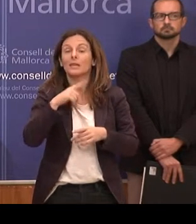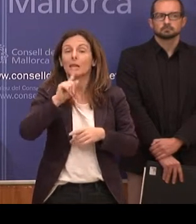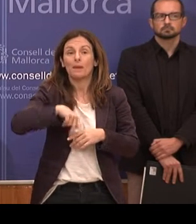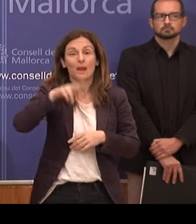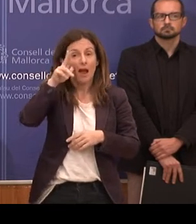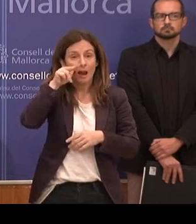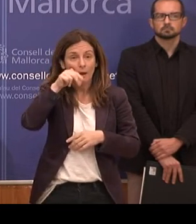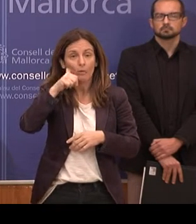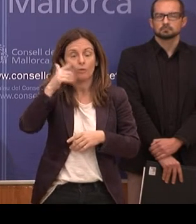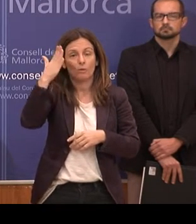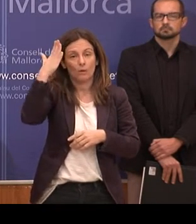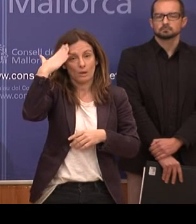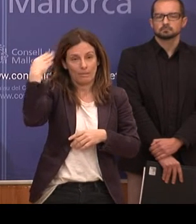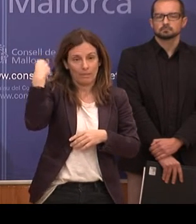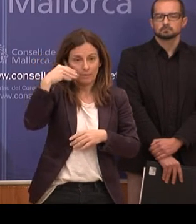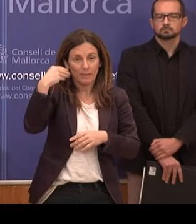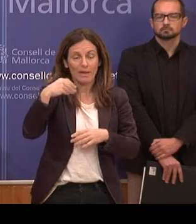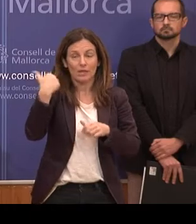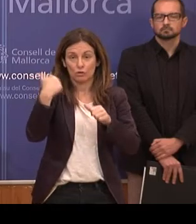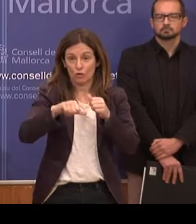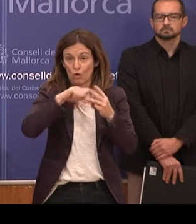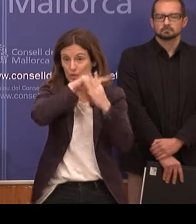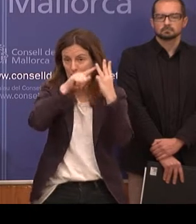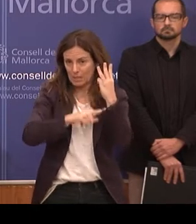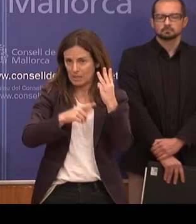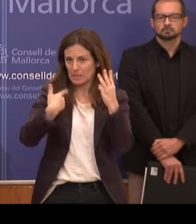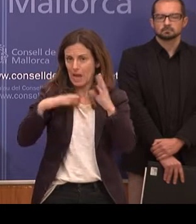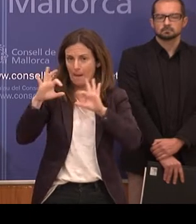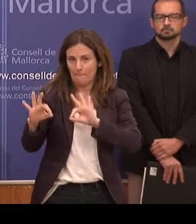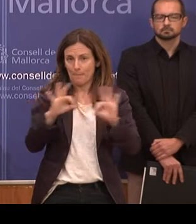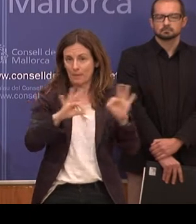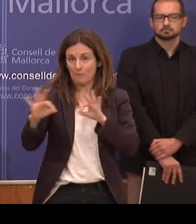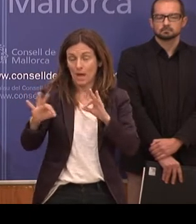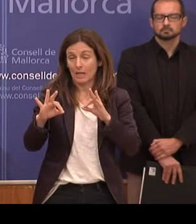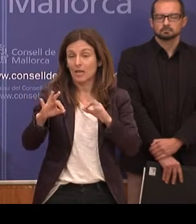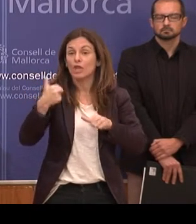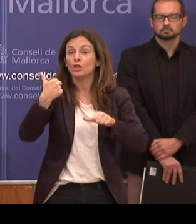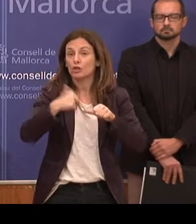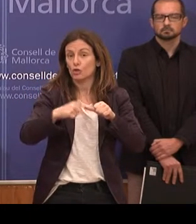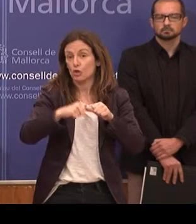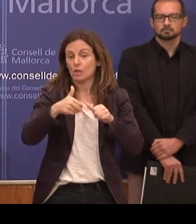Artà se van adherir ara en el mes de desembre. En aquest moment Mancó